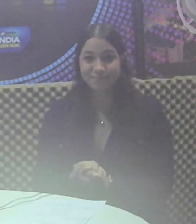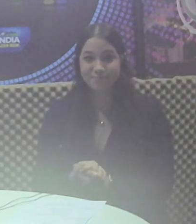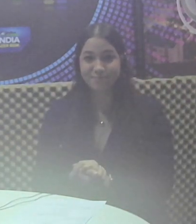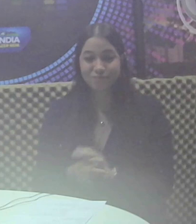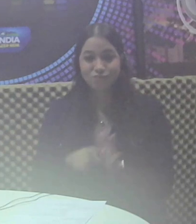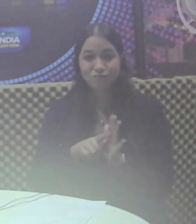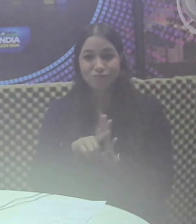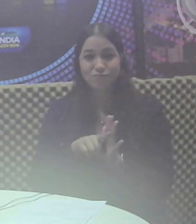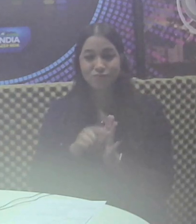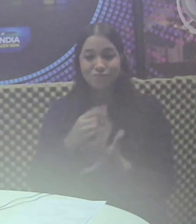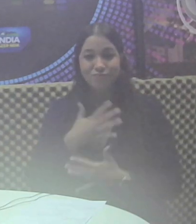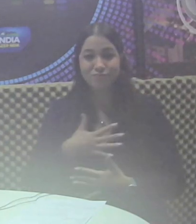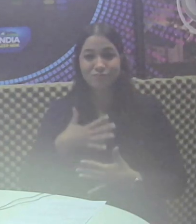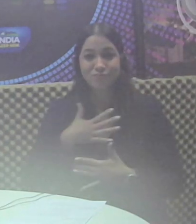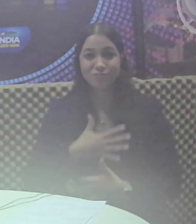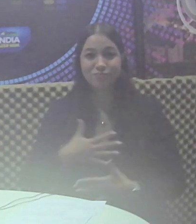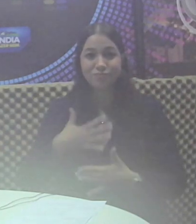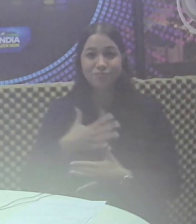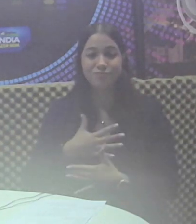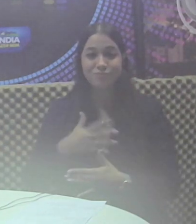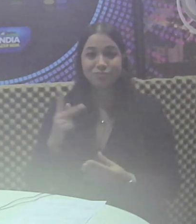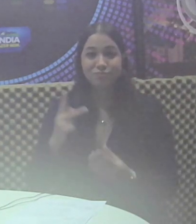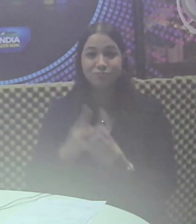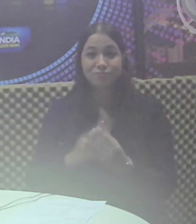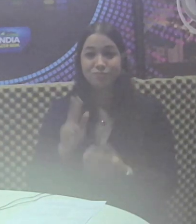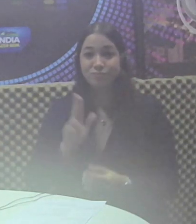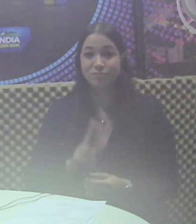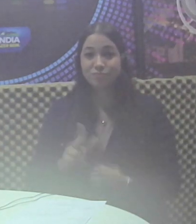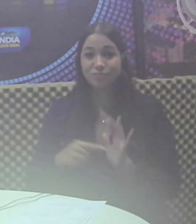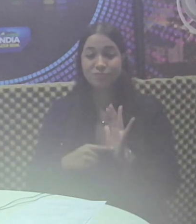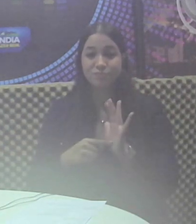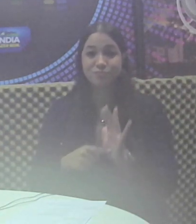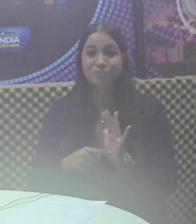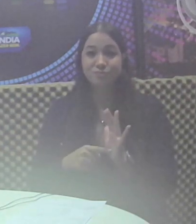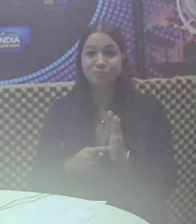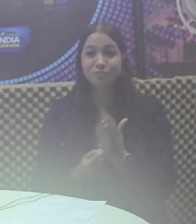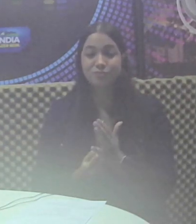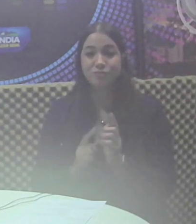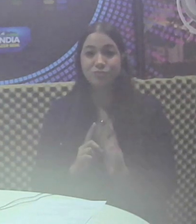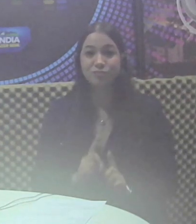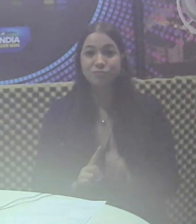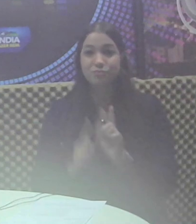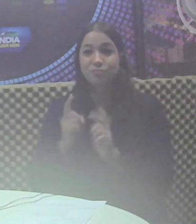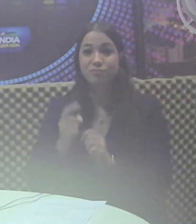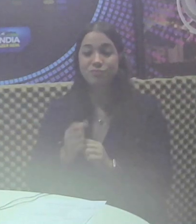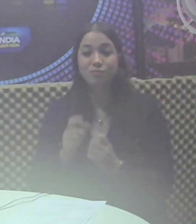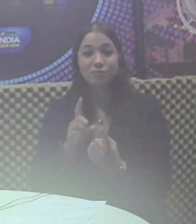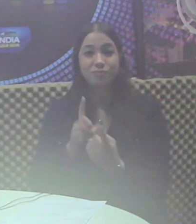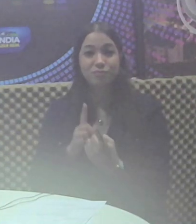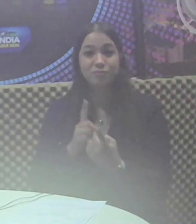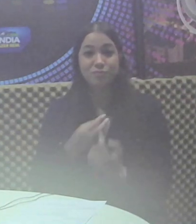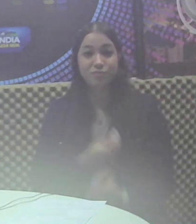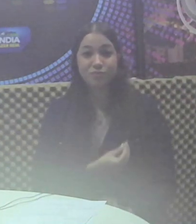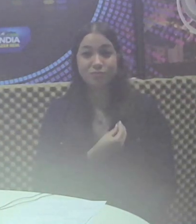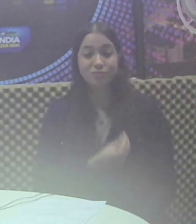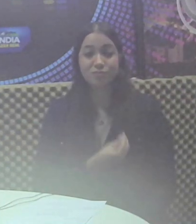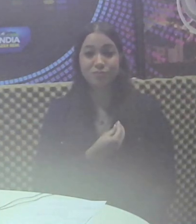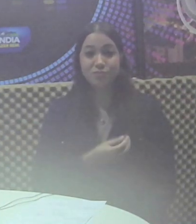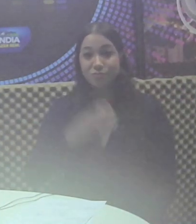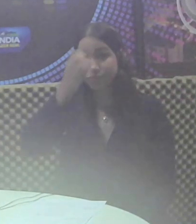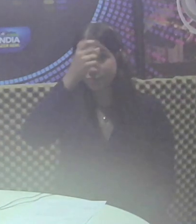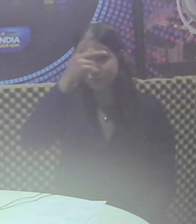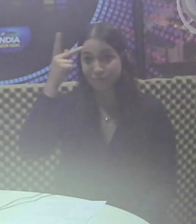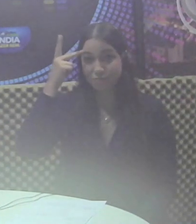Pesquisa de satisfação realizada pelo Procon Uberlândia aponta que é alto o índice de aprovação do atendimento presencial do órgão da